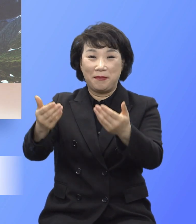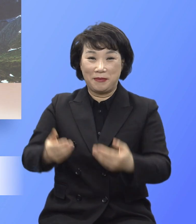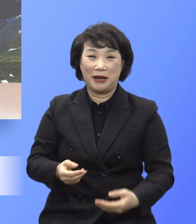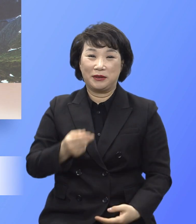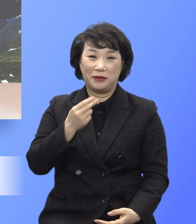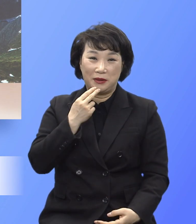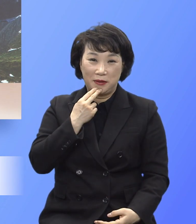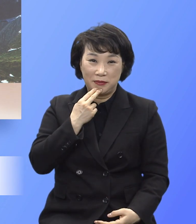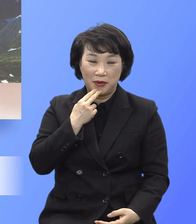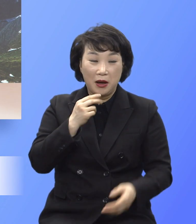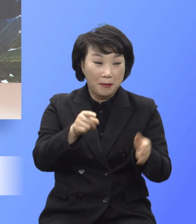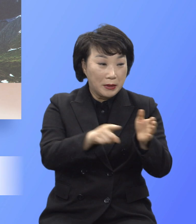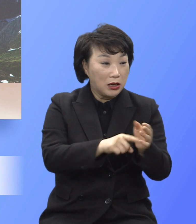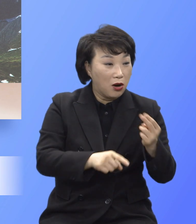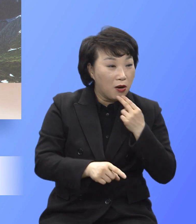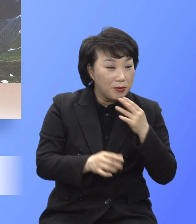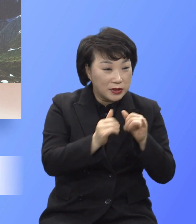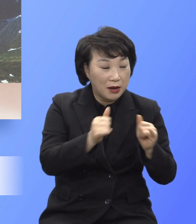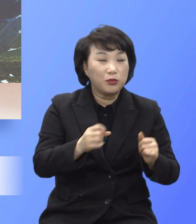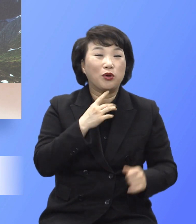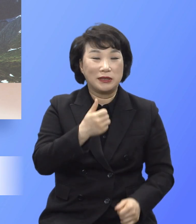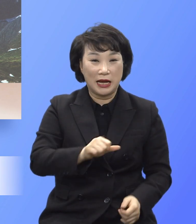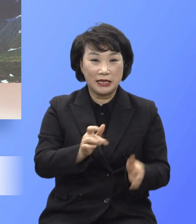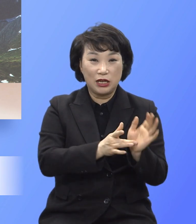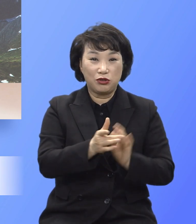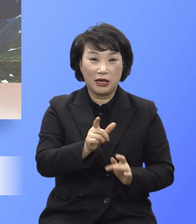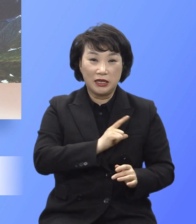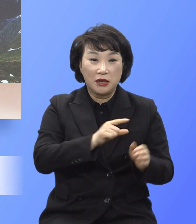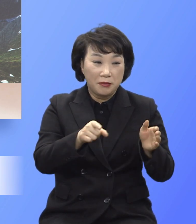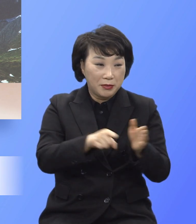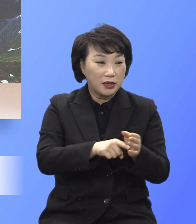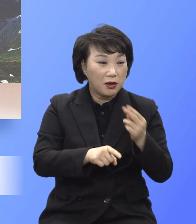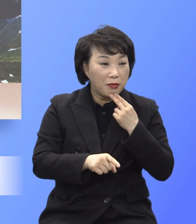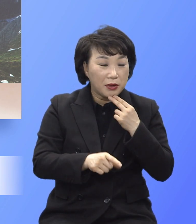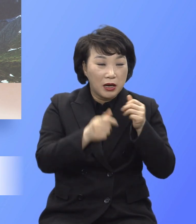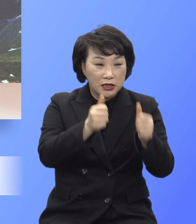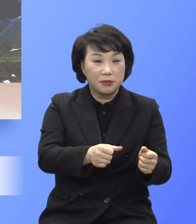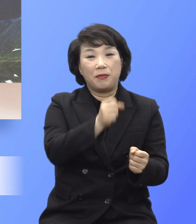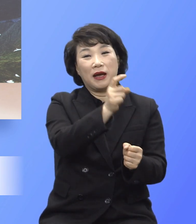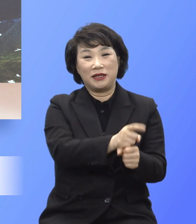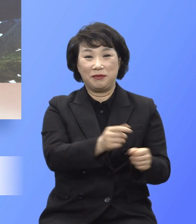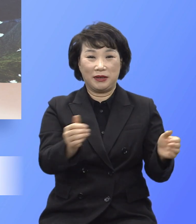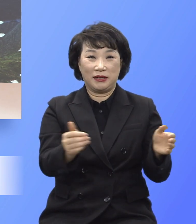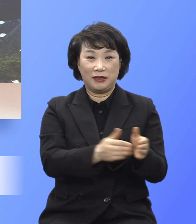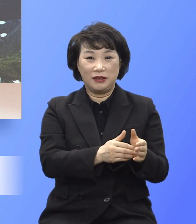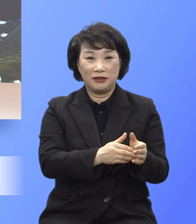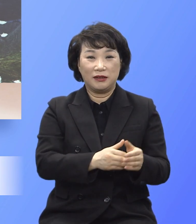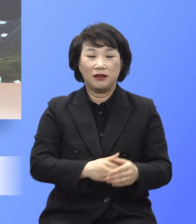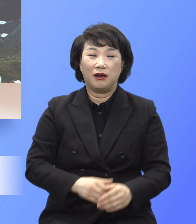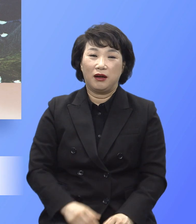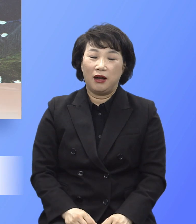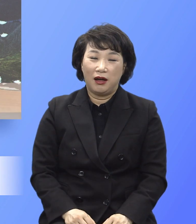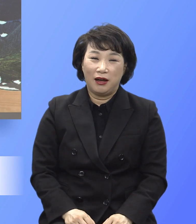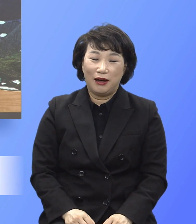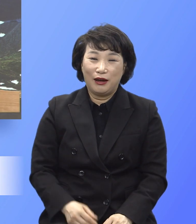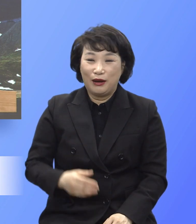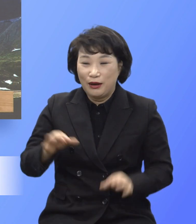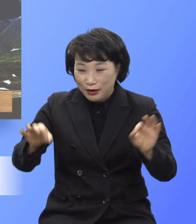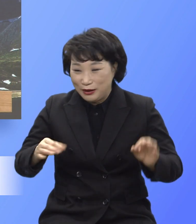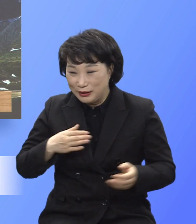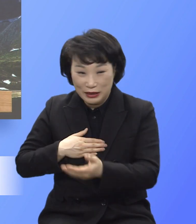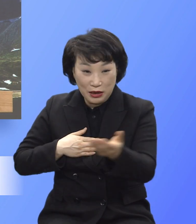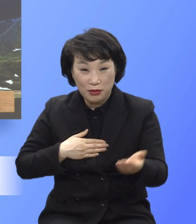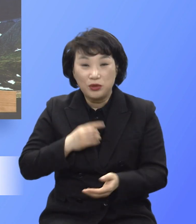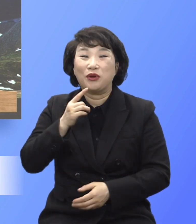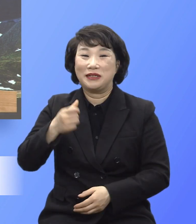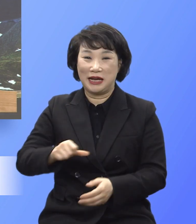않냐는 것이요 믿지 않은 자는 독생자의 이름을 믿지 않으므로 벌써 심판을 받았다. 나와 여러분들이